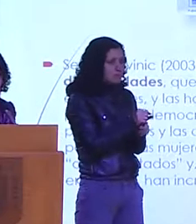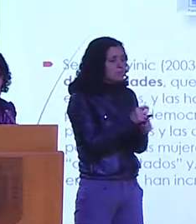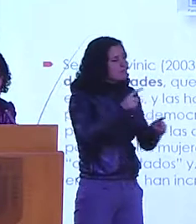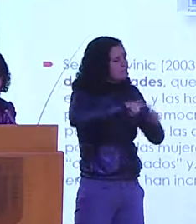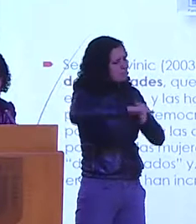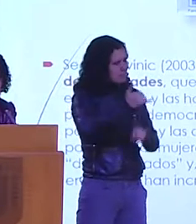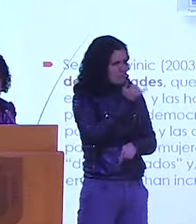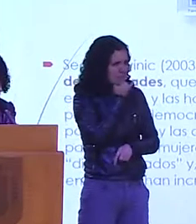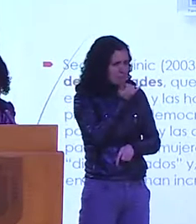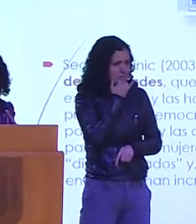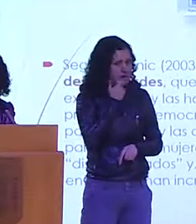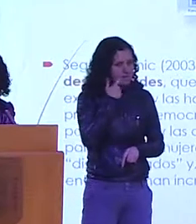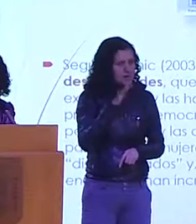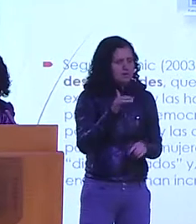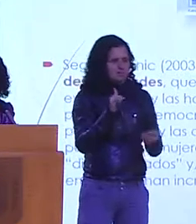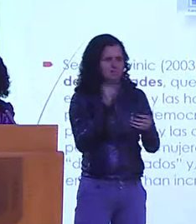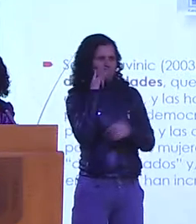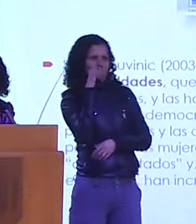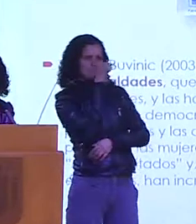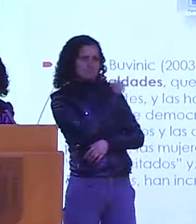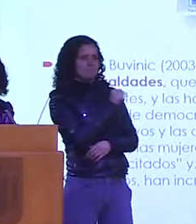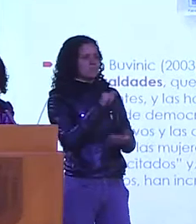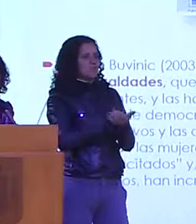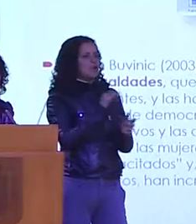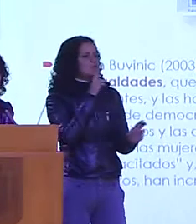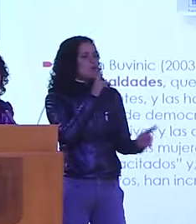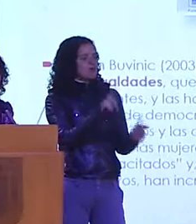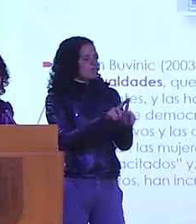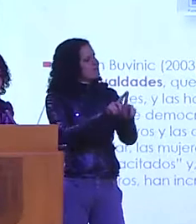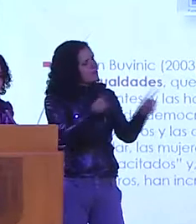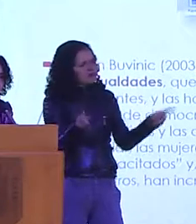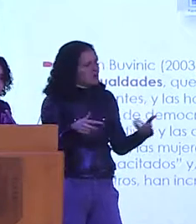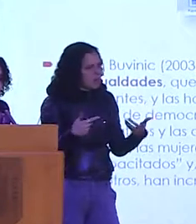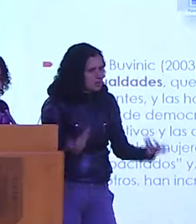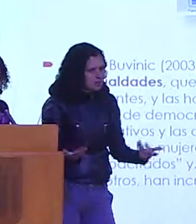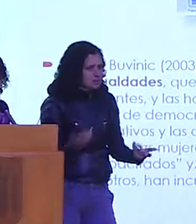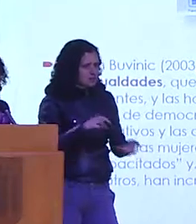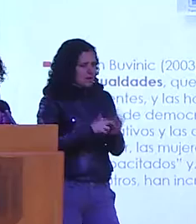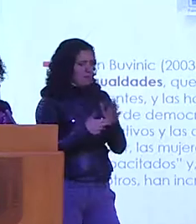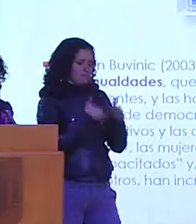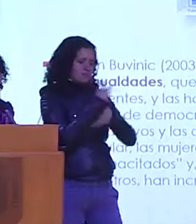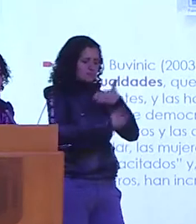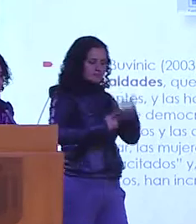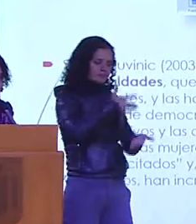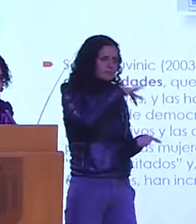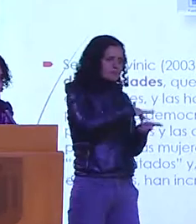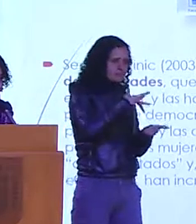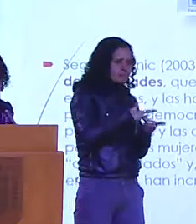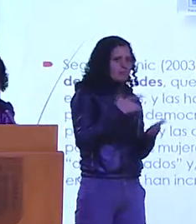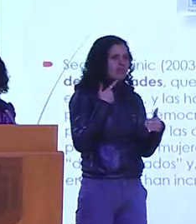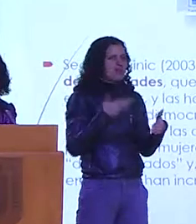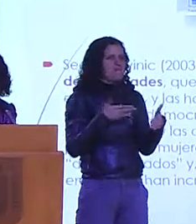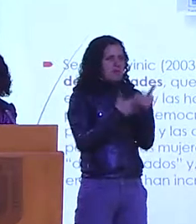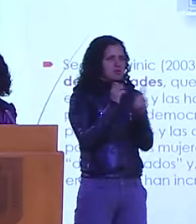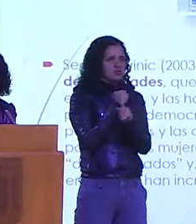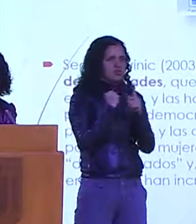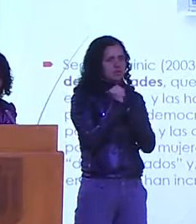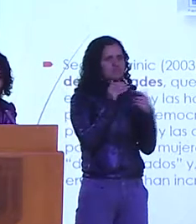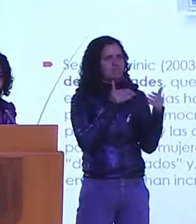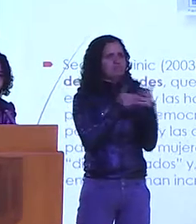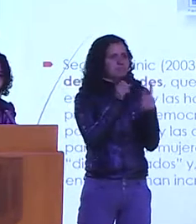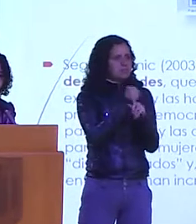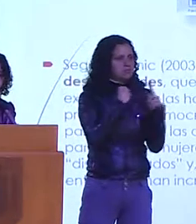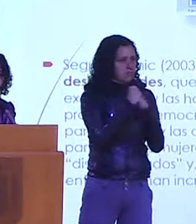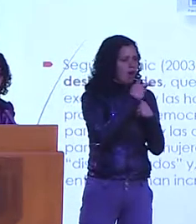es que empieza a haber una respuesta diferenciada. Procesos participativos, demandas sociales que empiezan